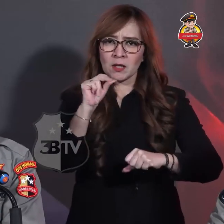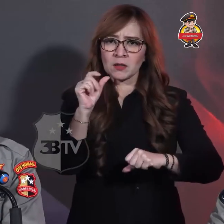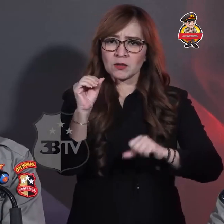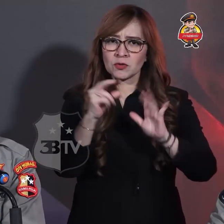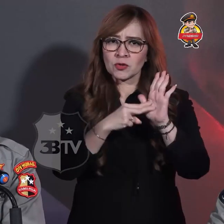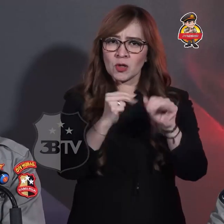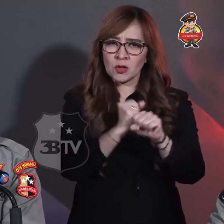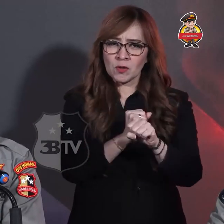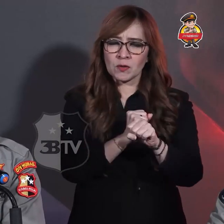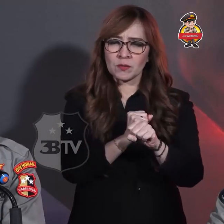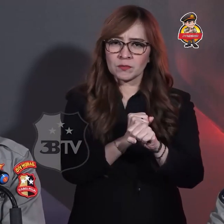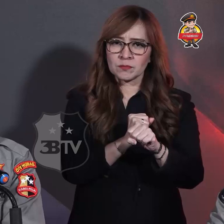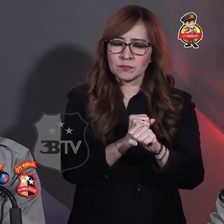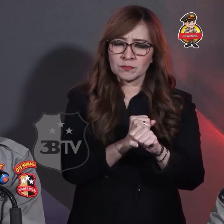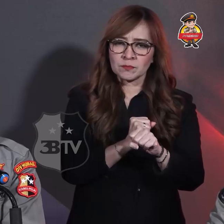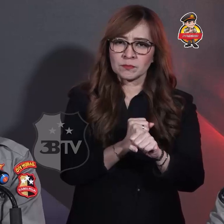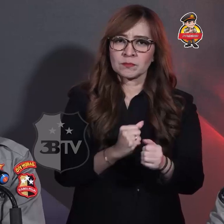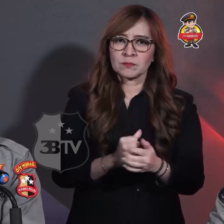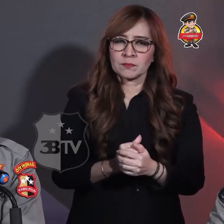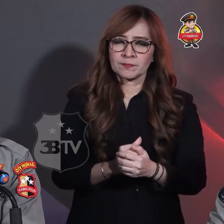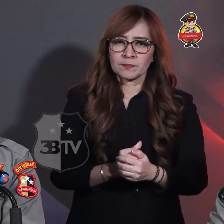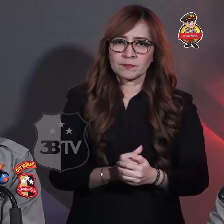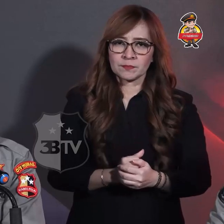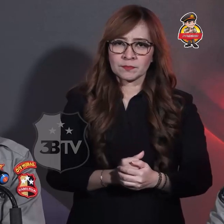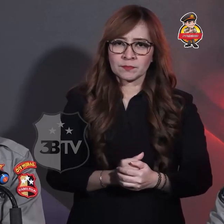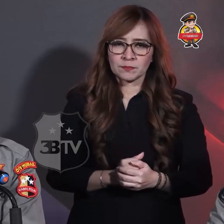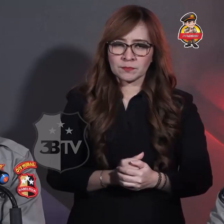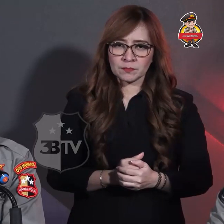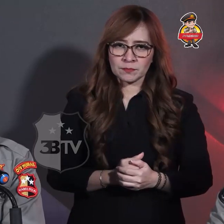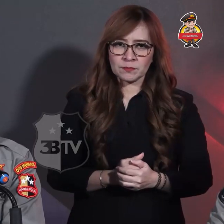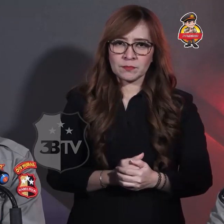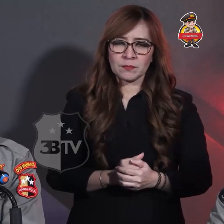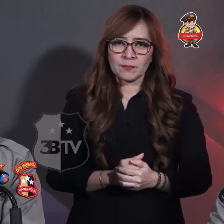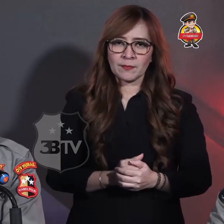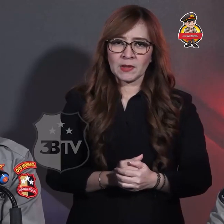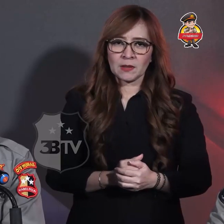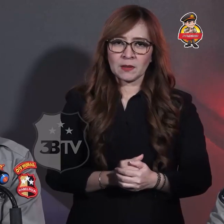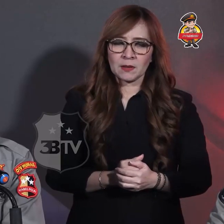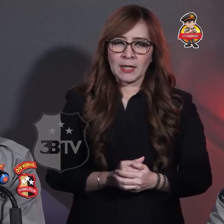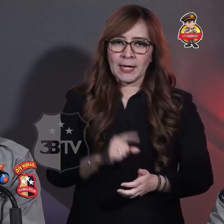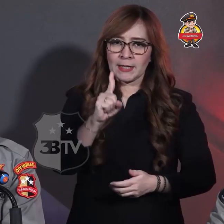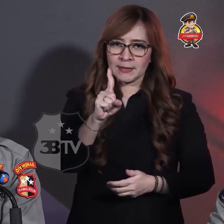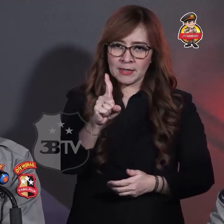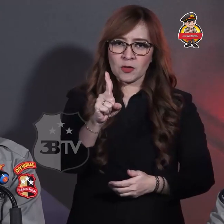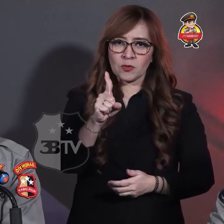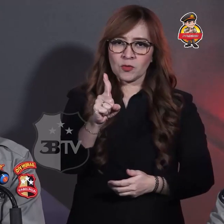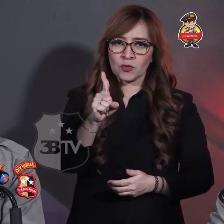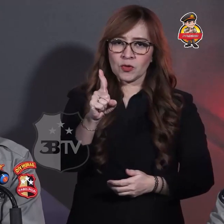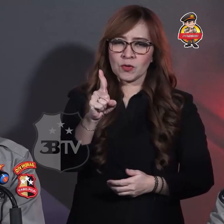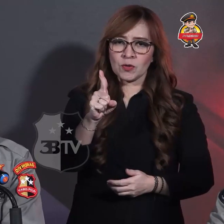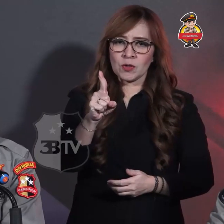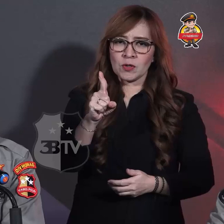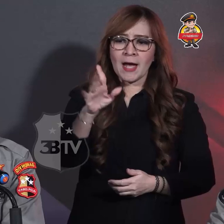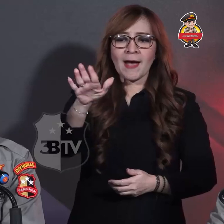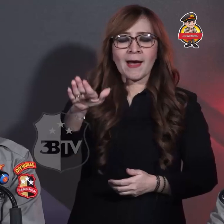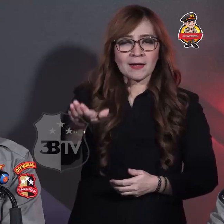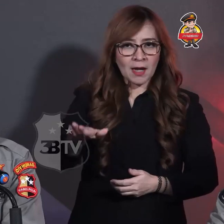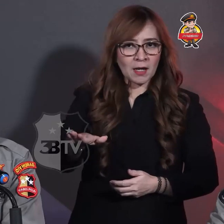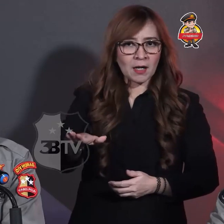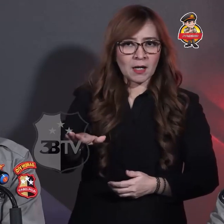Kemudian didapatkan satu orang anak ya. Kenapa saya bilang